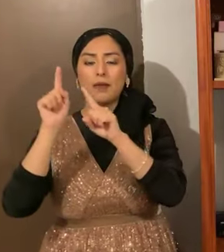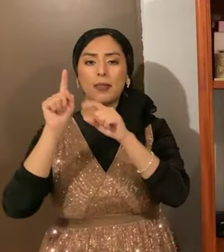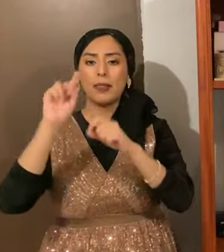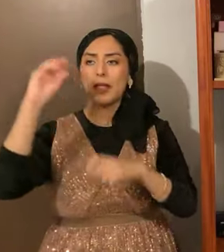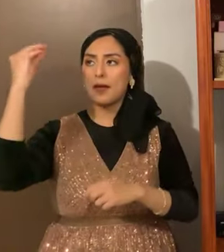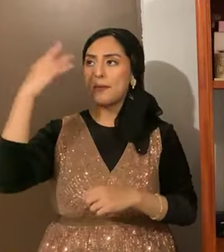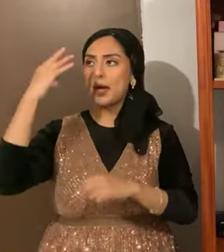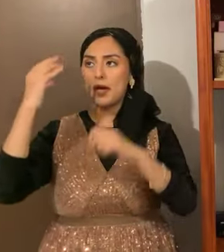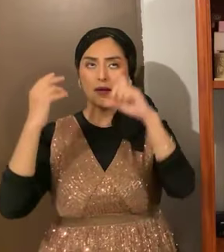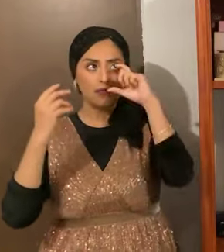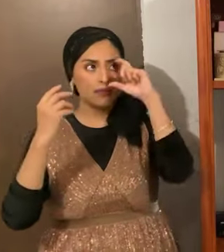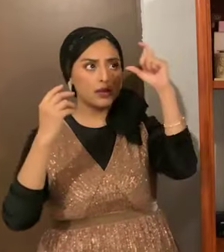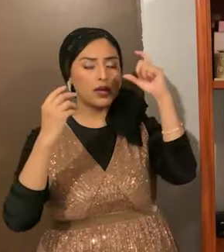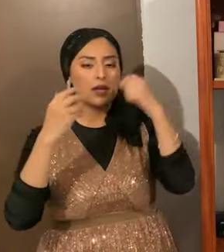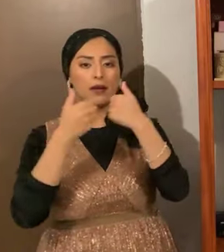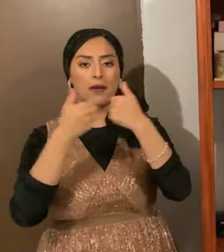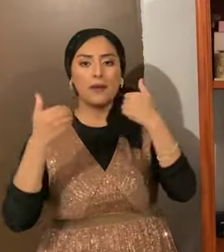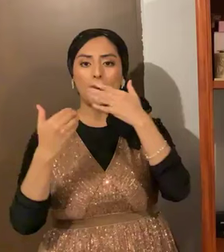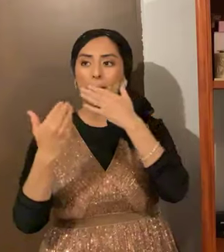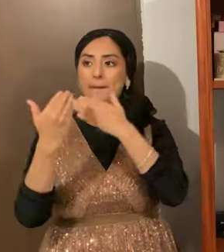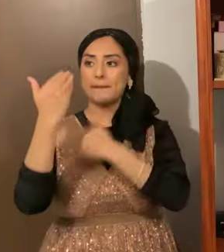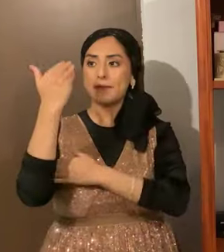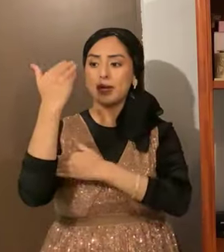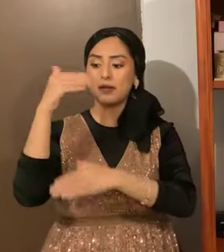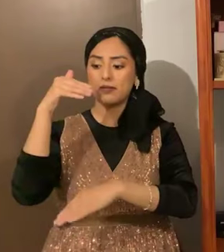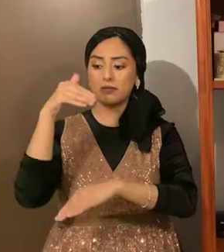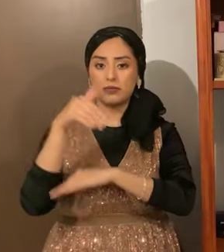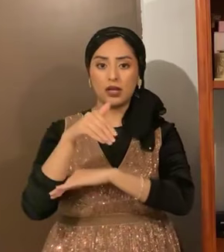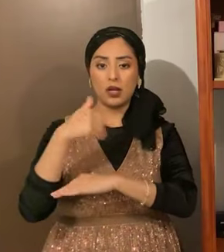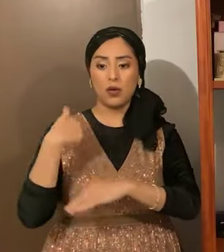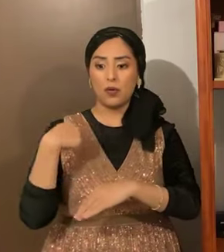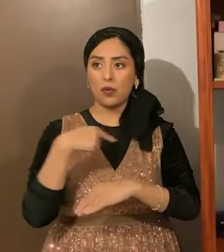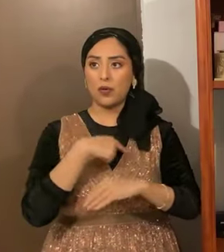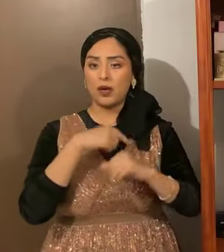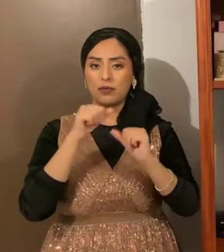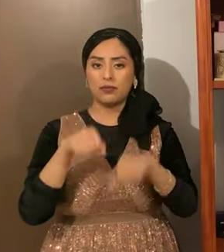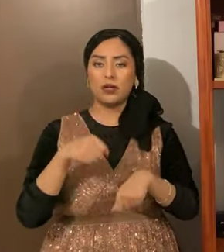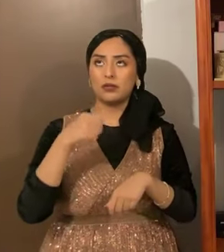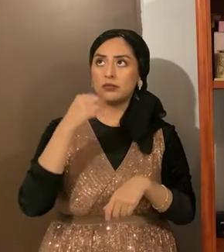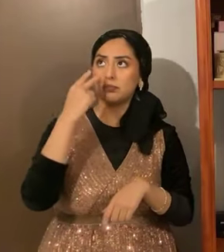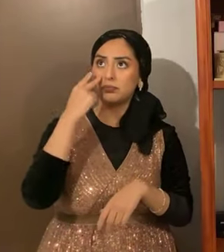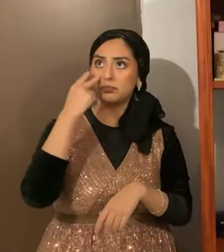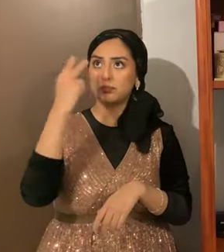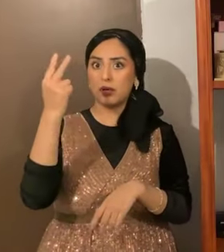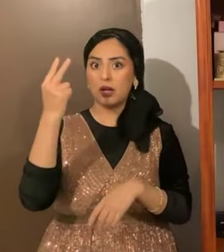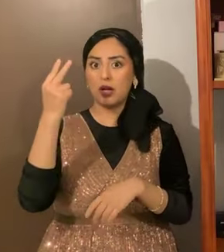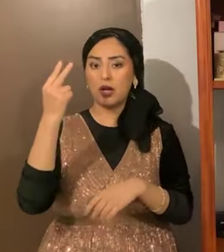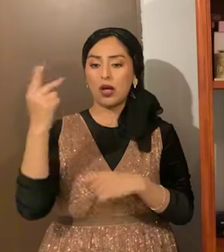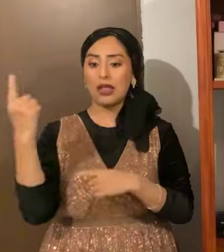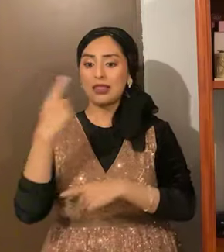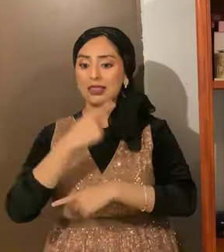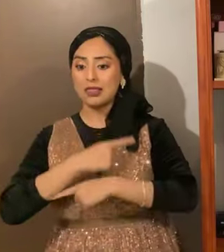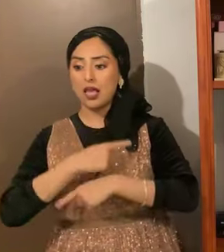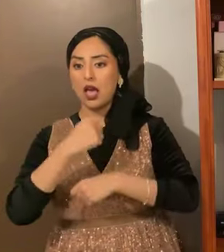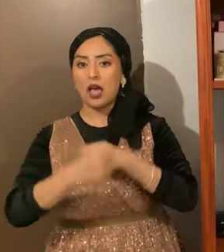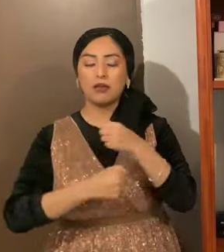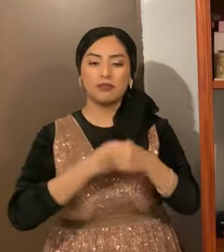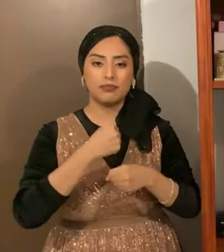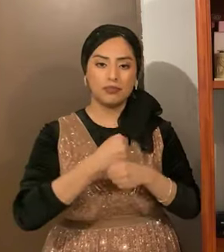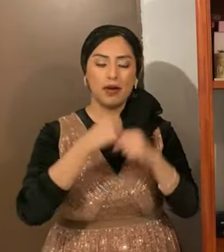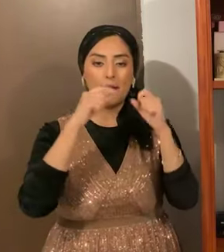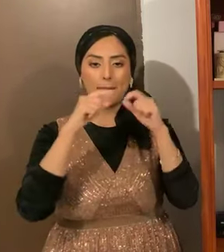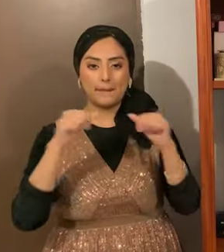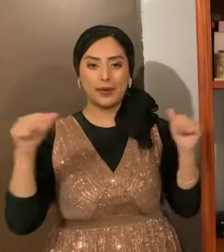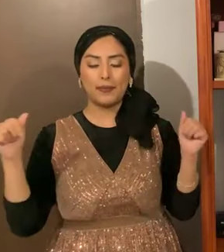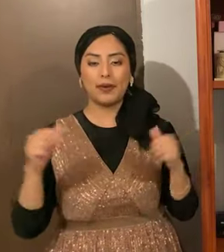para separar el día de la noche y sirvan de señales para las estaciones, para días y años. En este